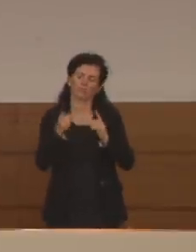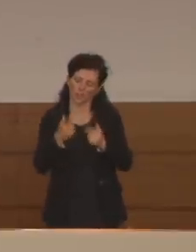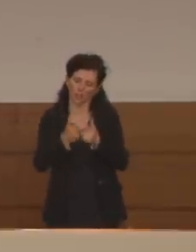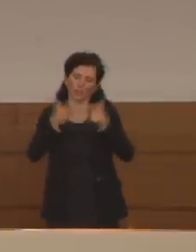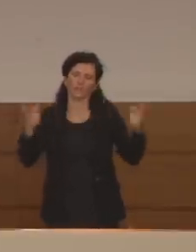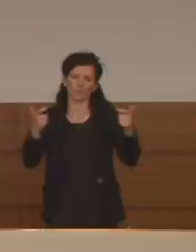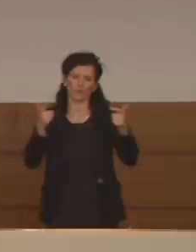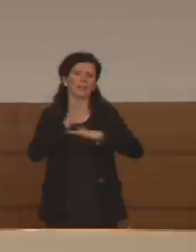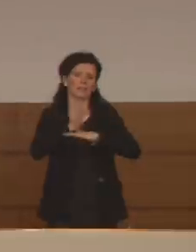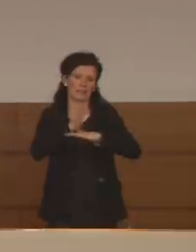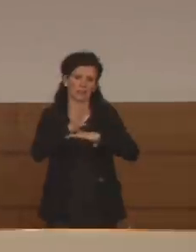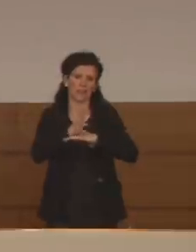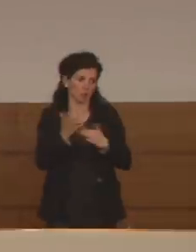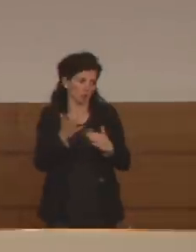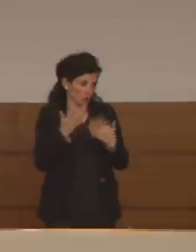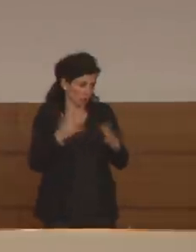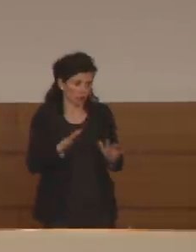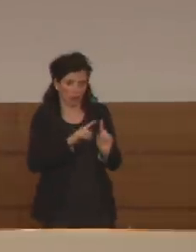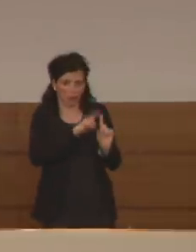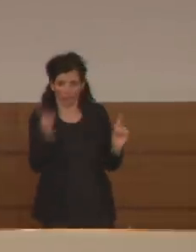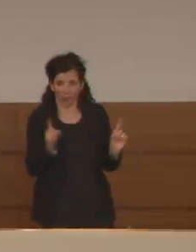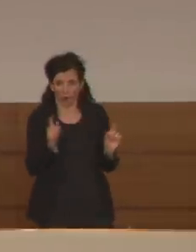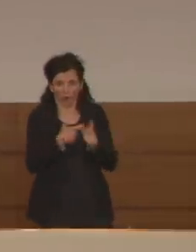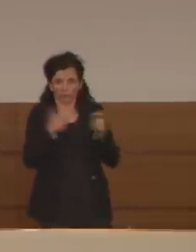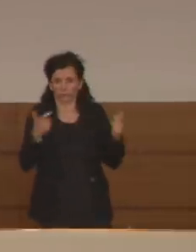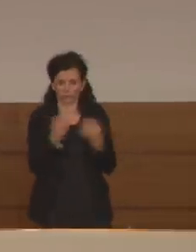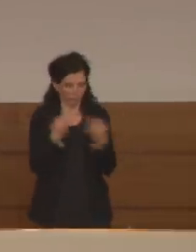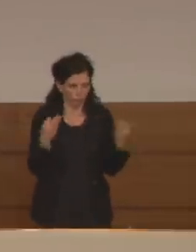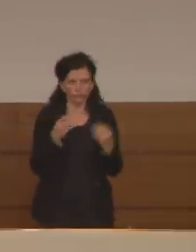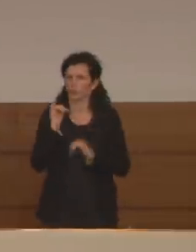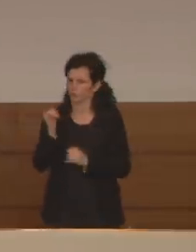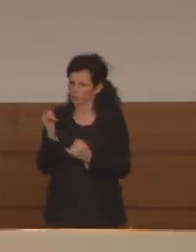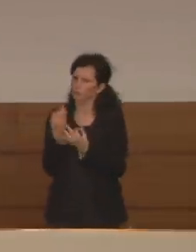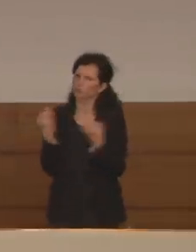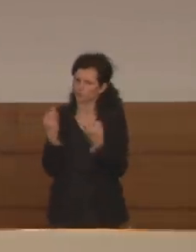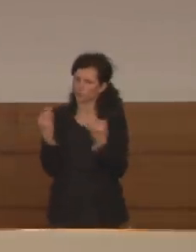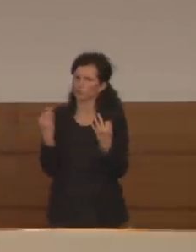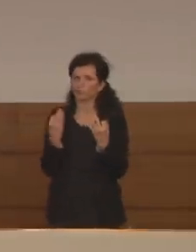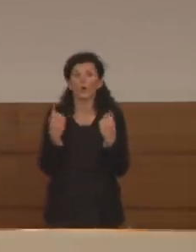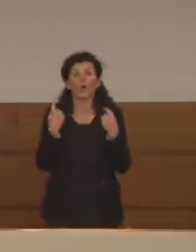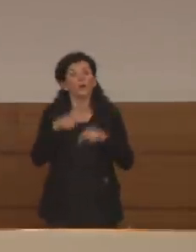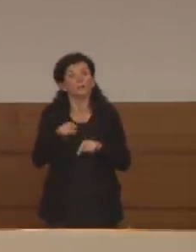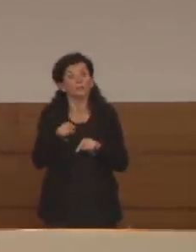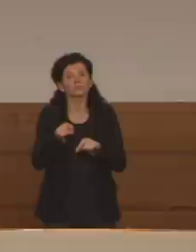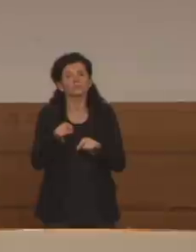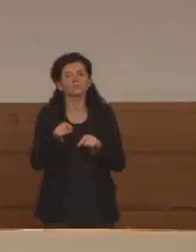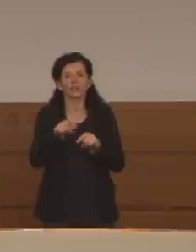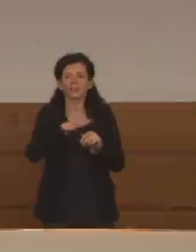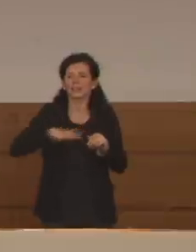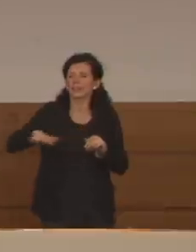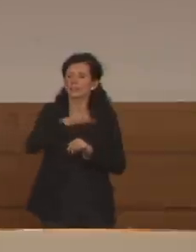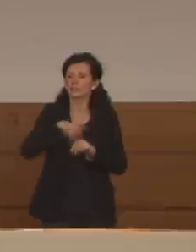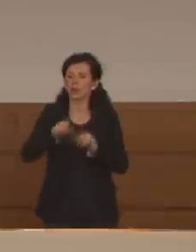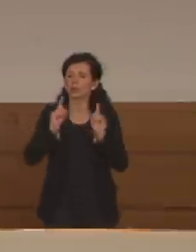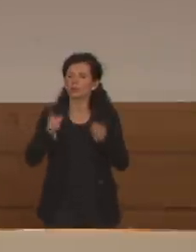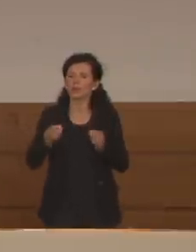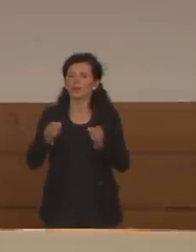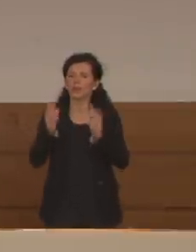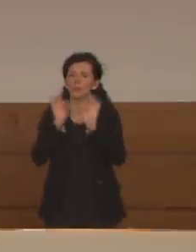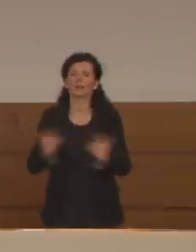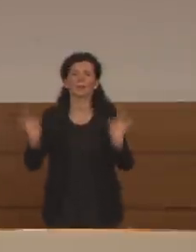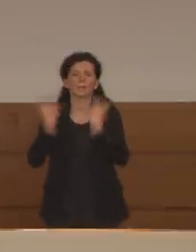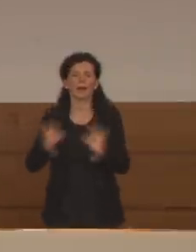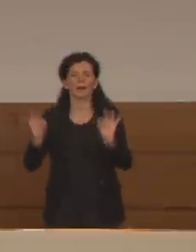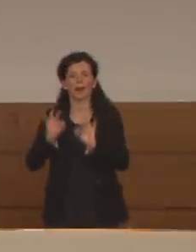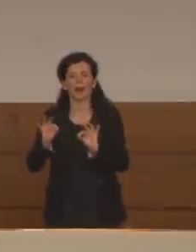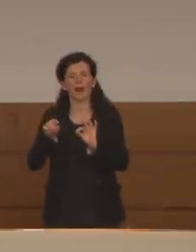vangelo questo però questo tema sicuramente angelo ma anche sul territorio bisognerà rafforzare il territorio perché bisogna